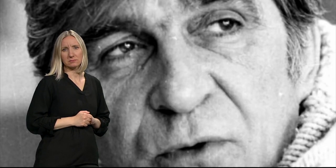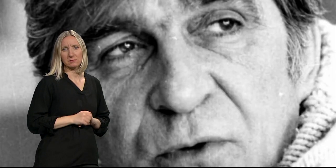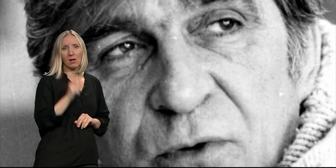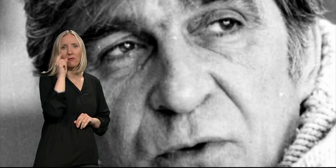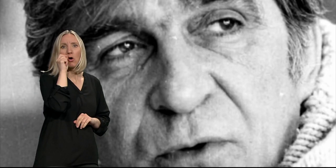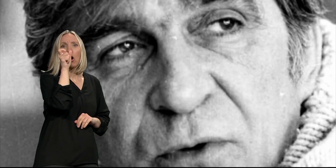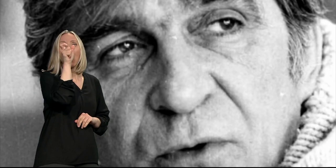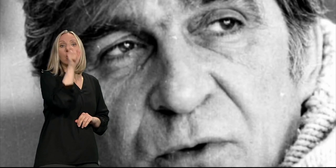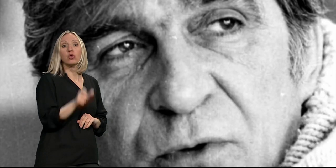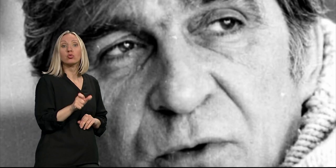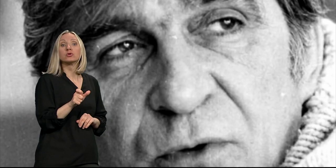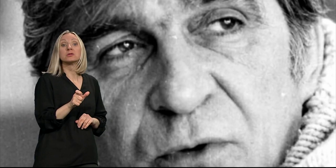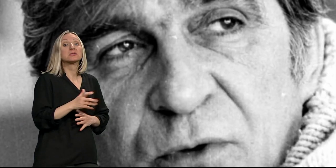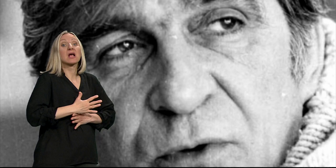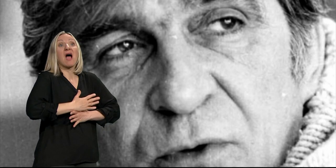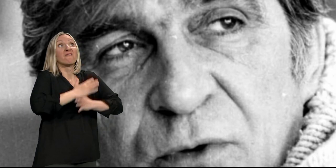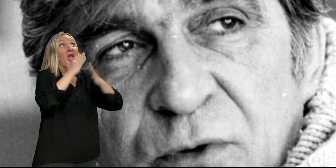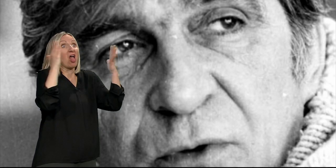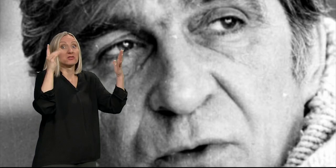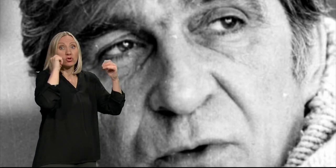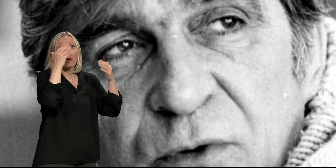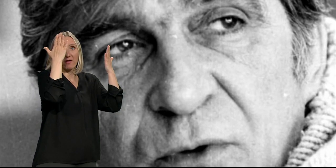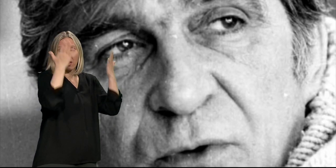ljudska gromada jedna.